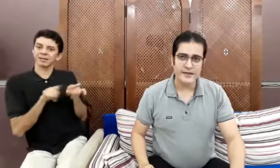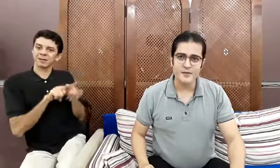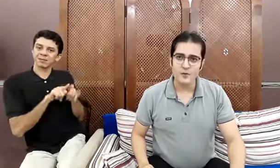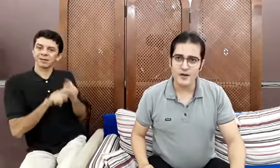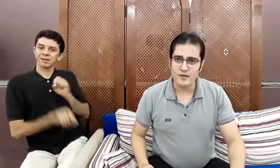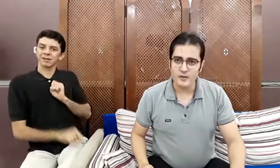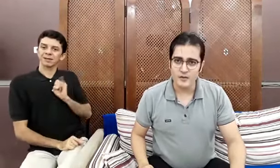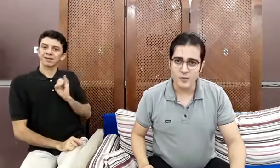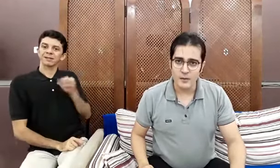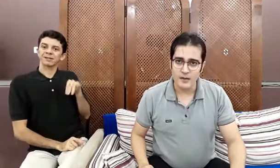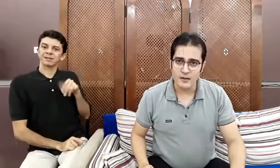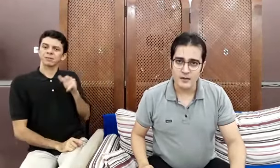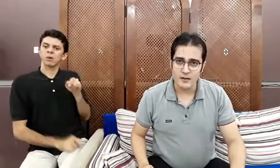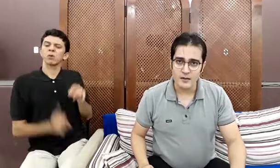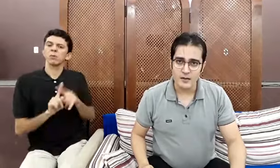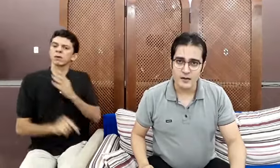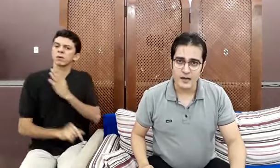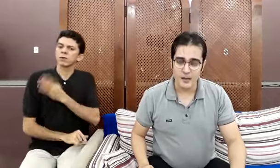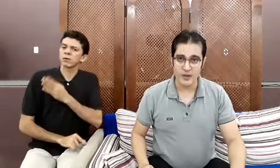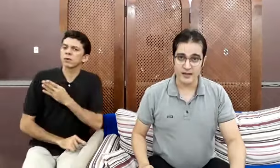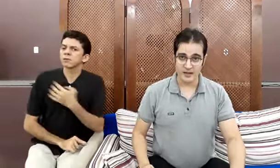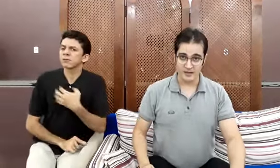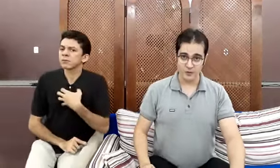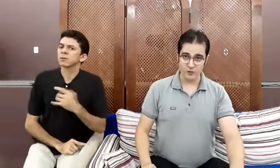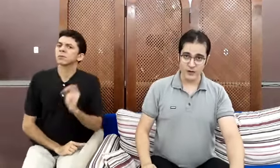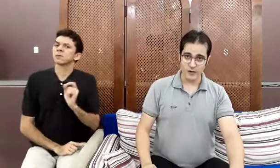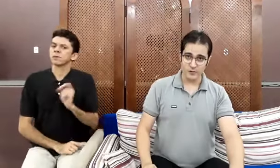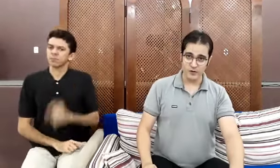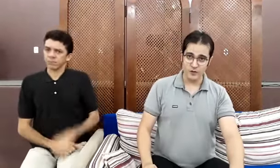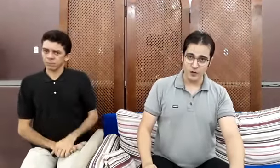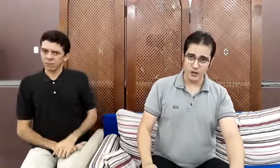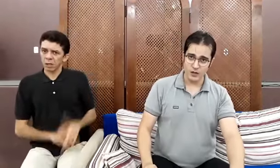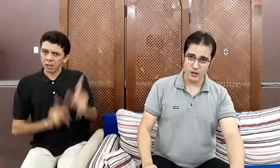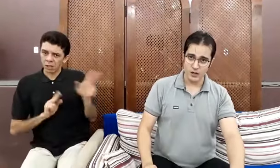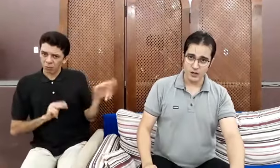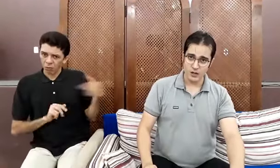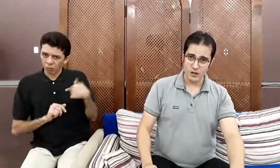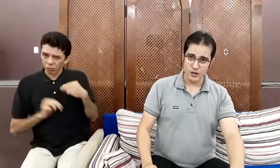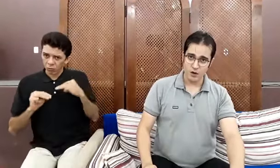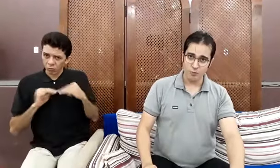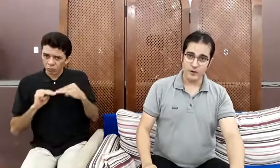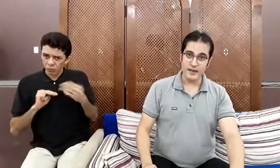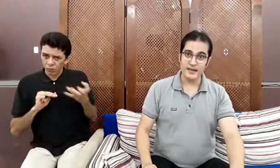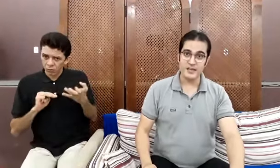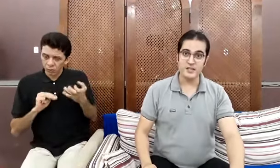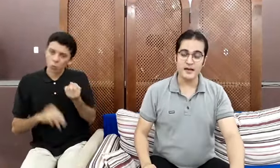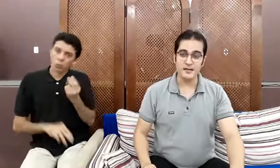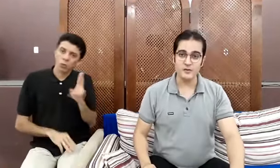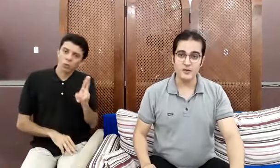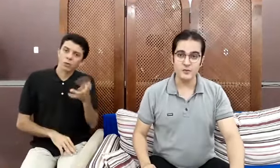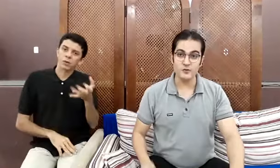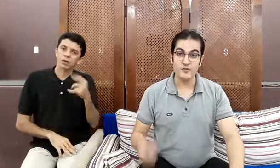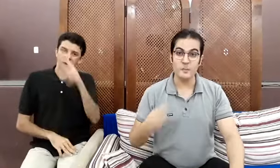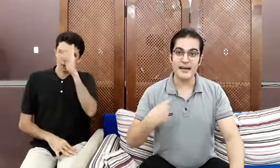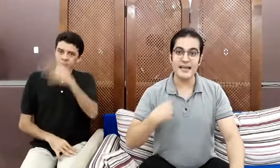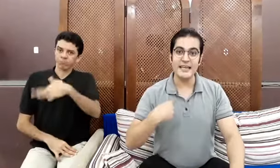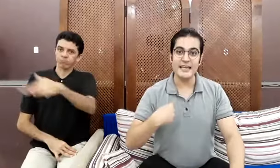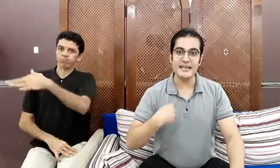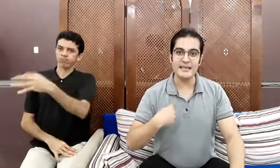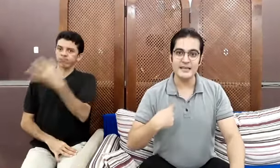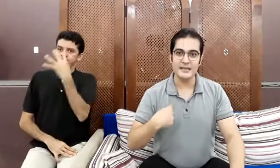o que estava no coração desse homem? Era porque ele queria ser um missionário do Senhor? Ou porque ele queria chamar a atenção das pessoas